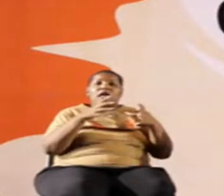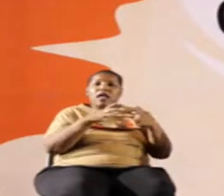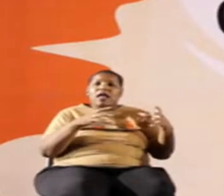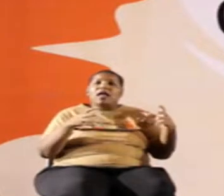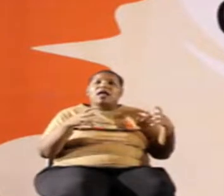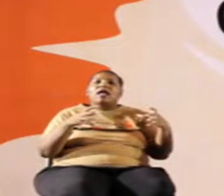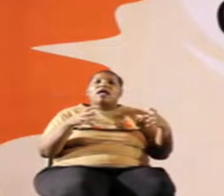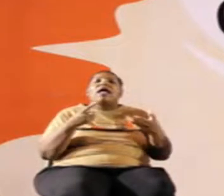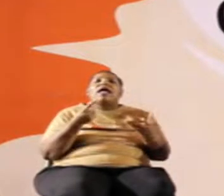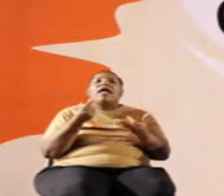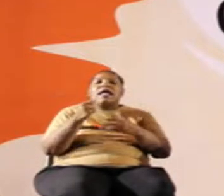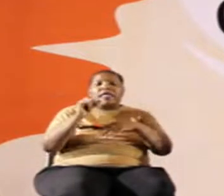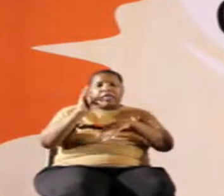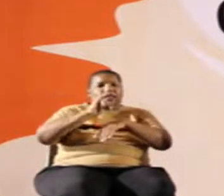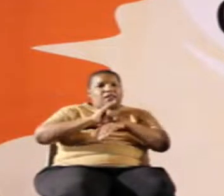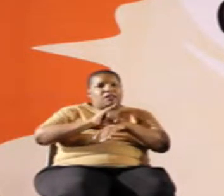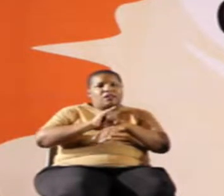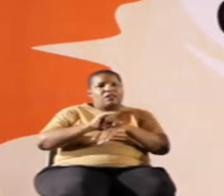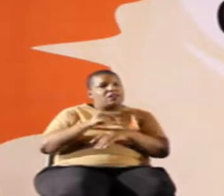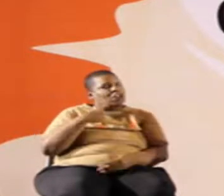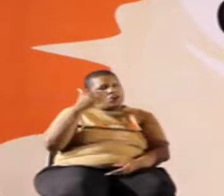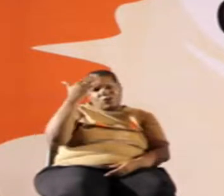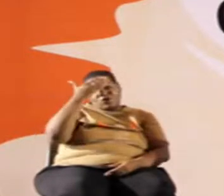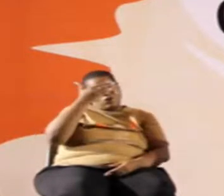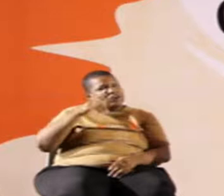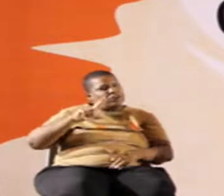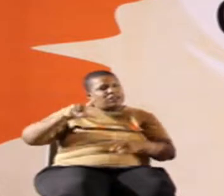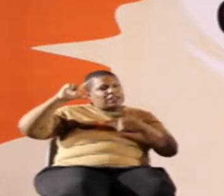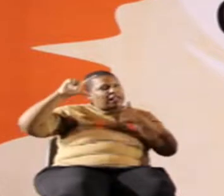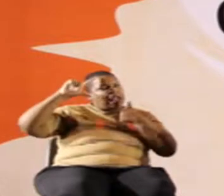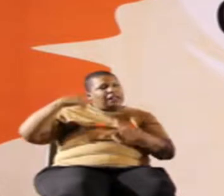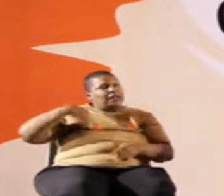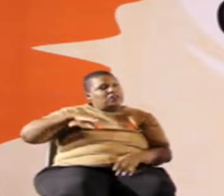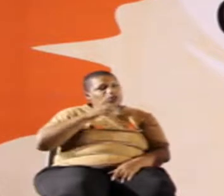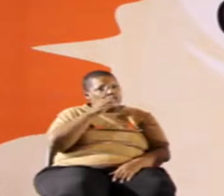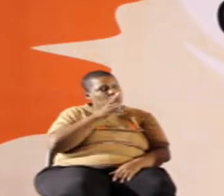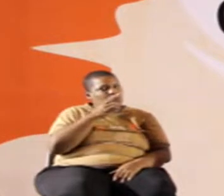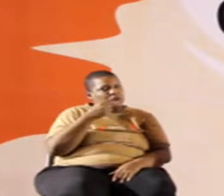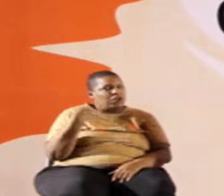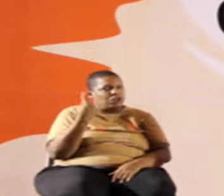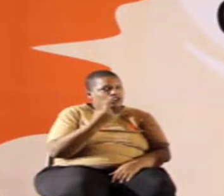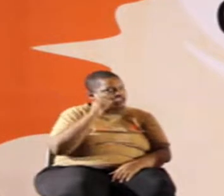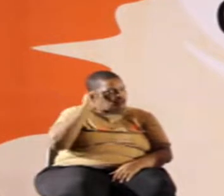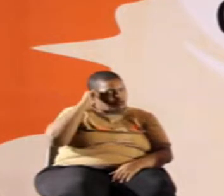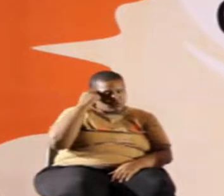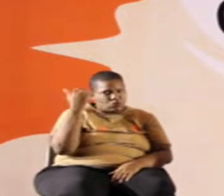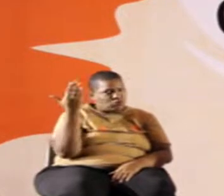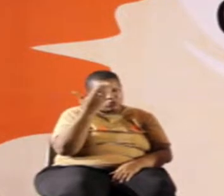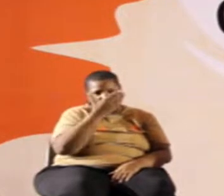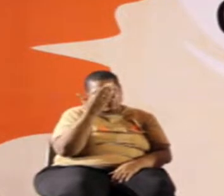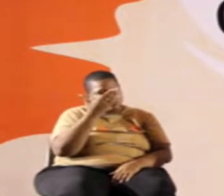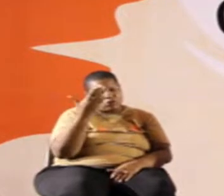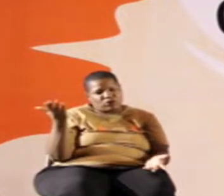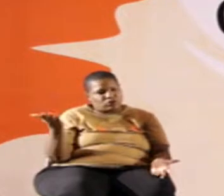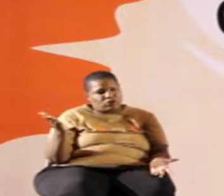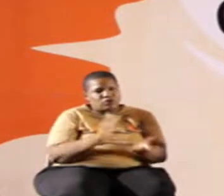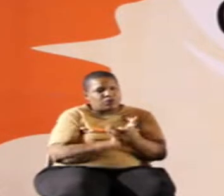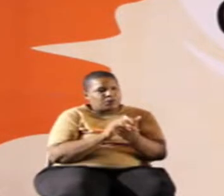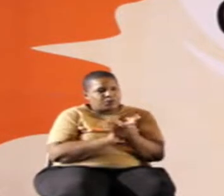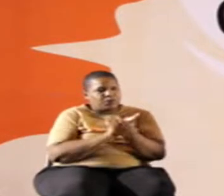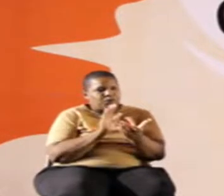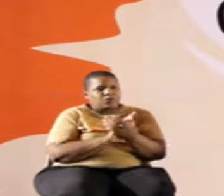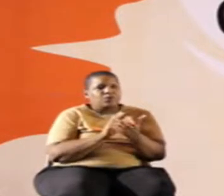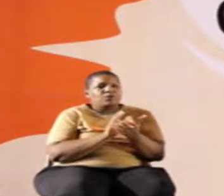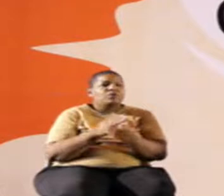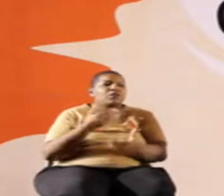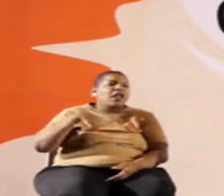extremamente complexo. E eu não vejo a nossa cara naquele bonde. Eu não estou vendo a nossa cara naquele bonde. Então, a gente